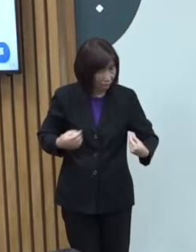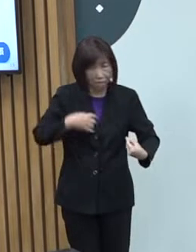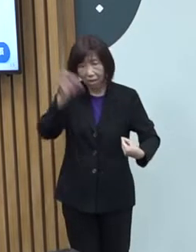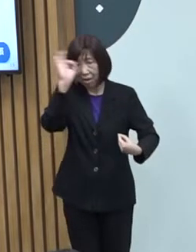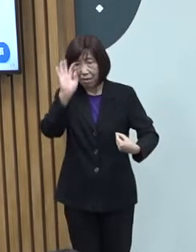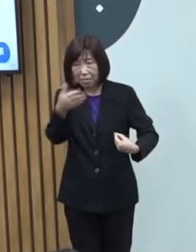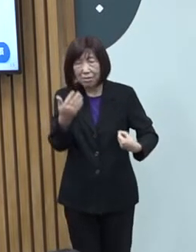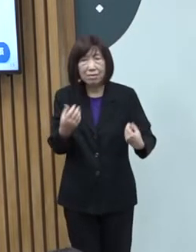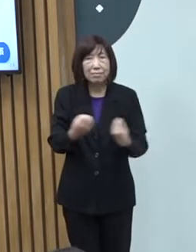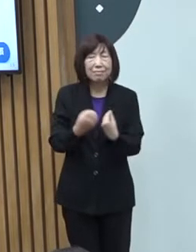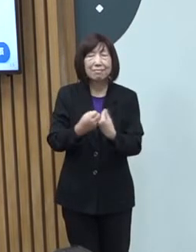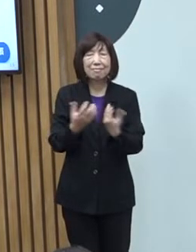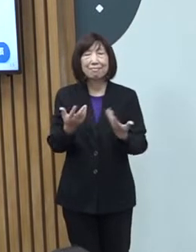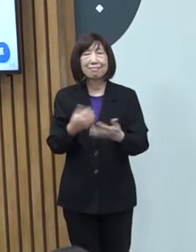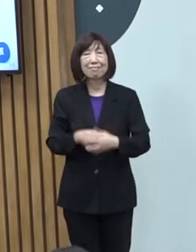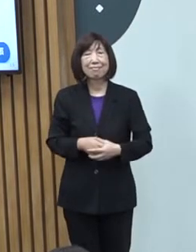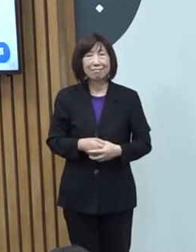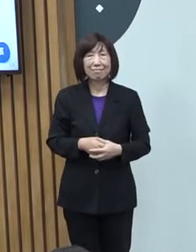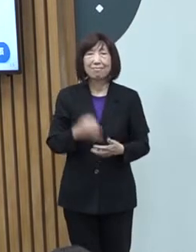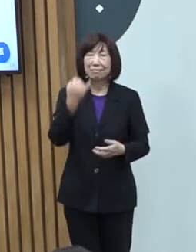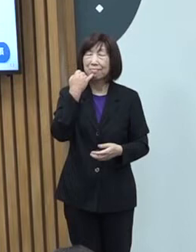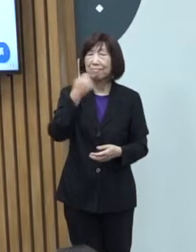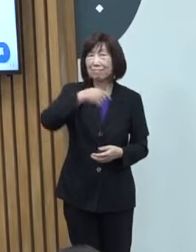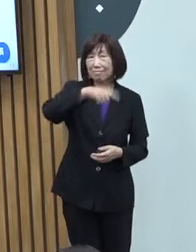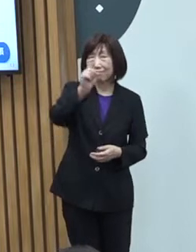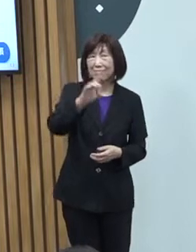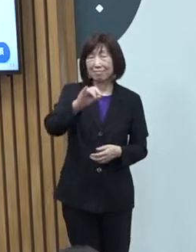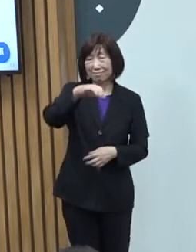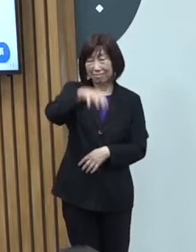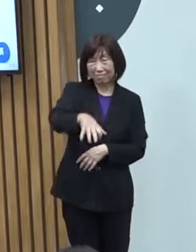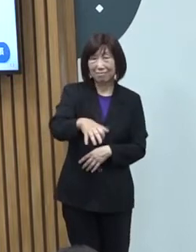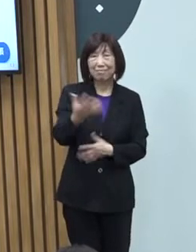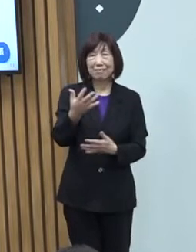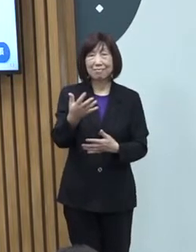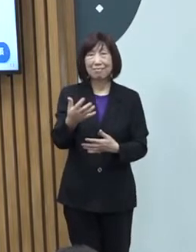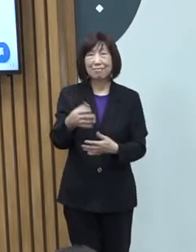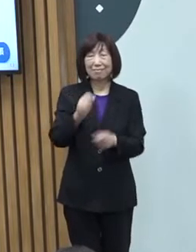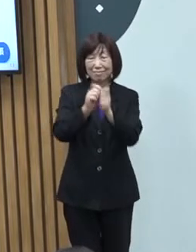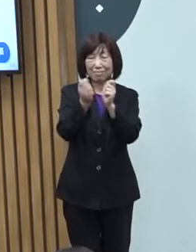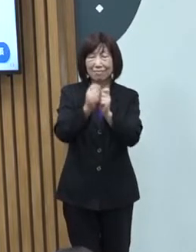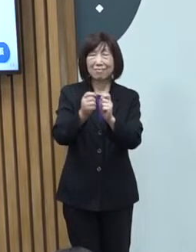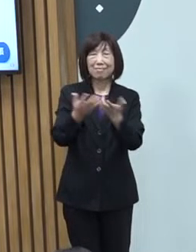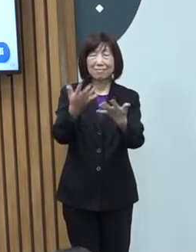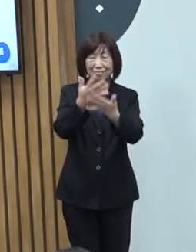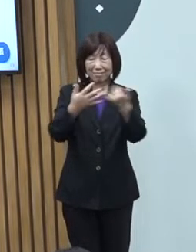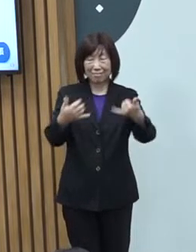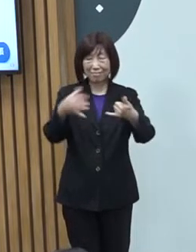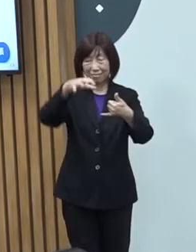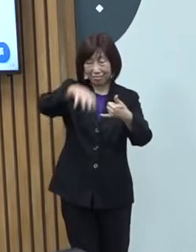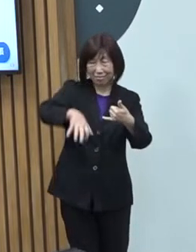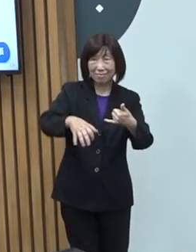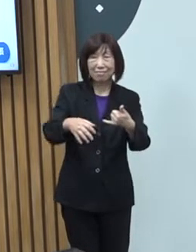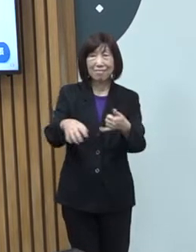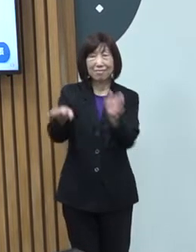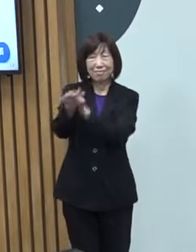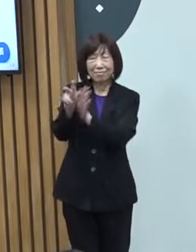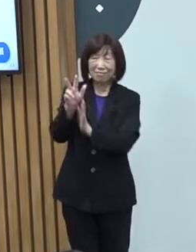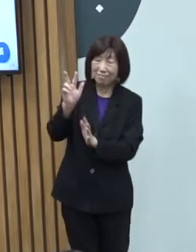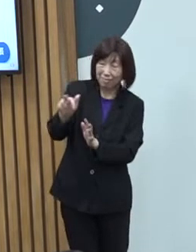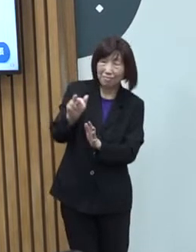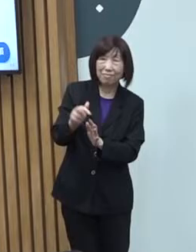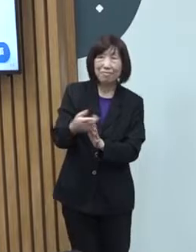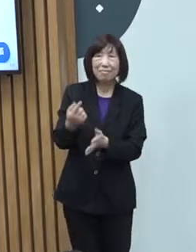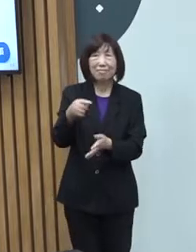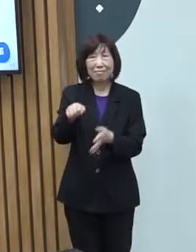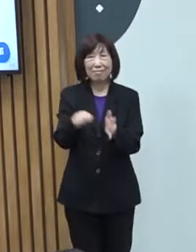税单的时候呢，其实也可以到我们地方税网络申报作业网站点选，我们右侧有个按钮就是定